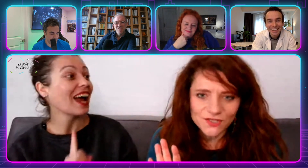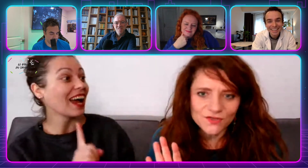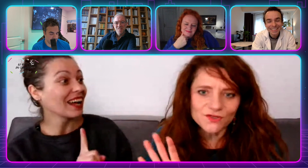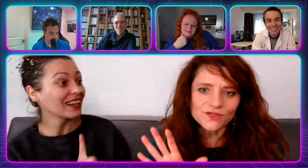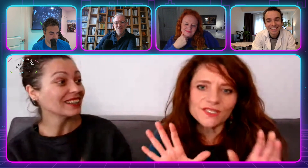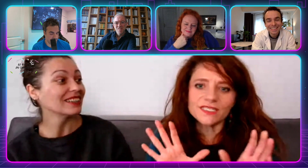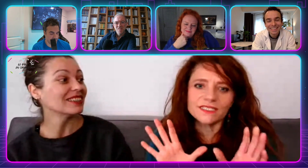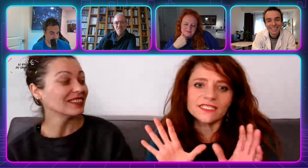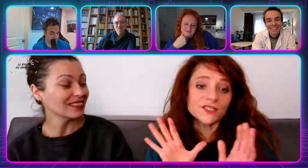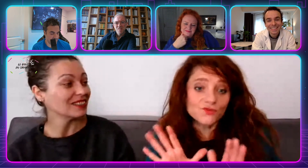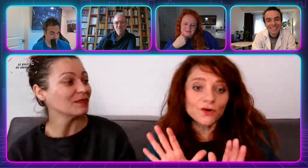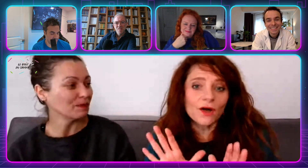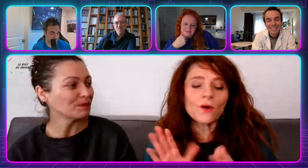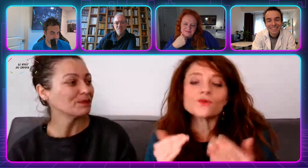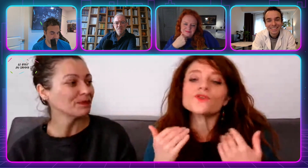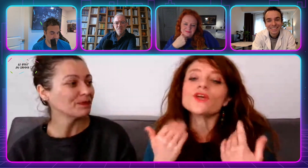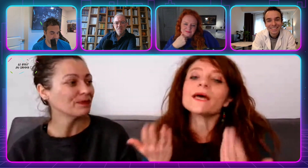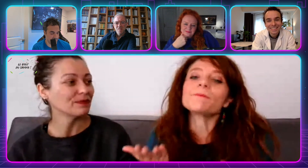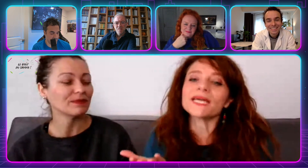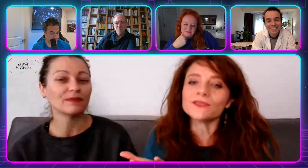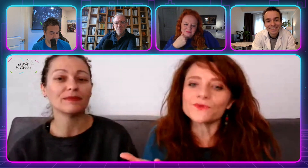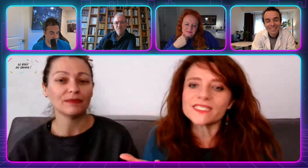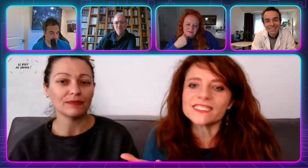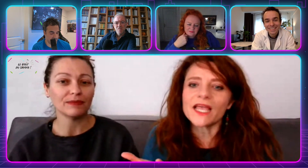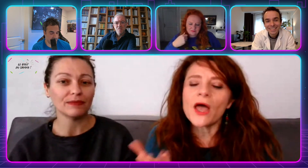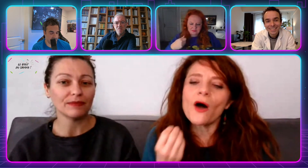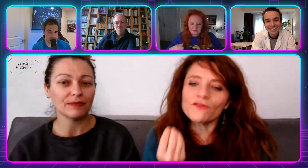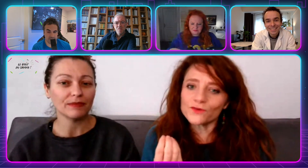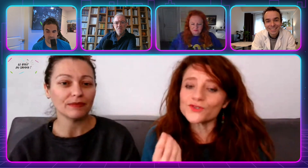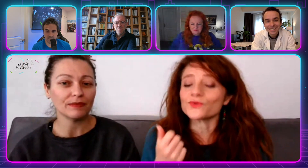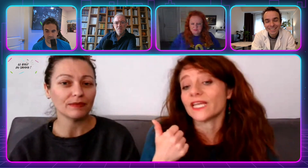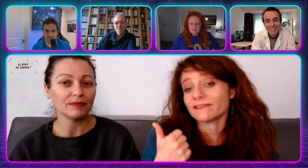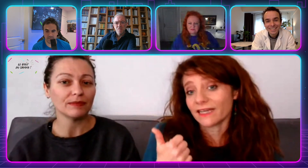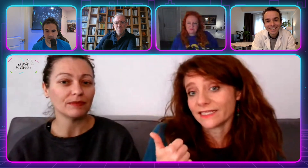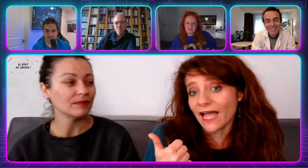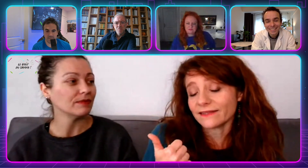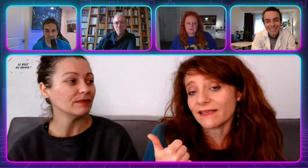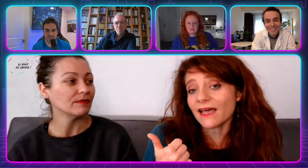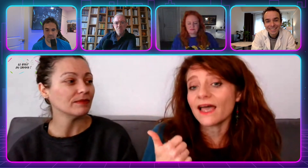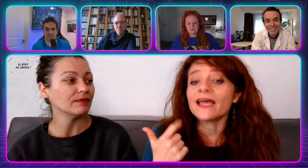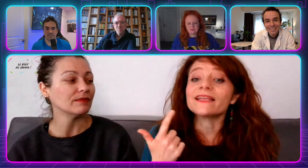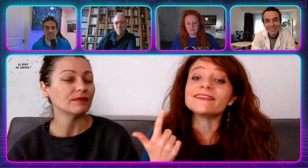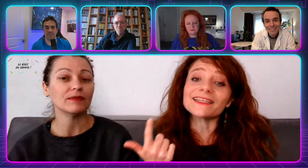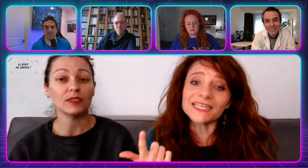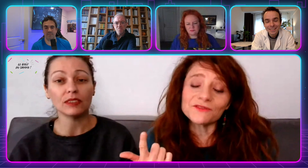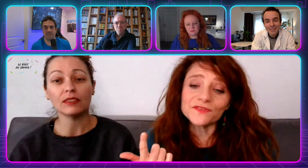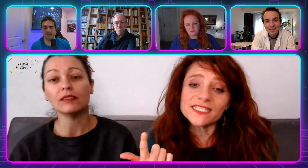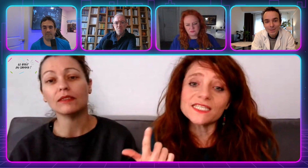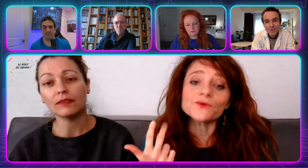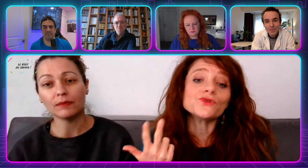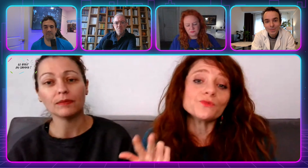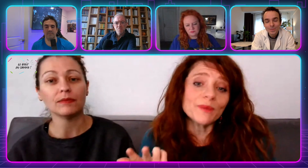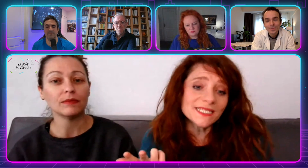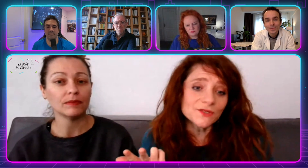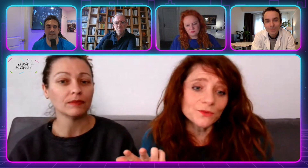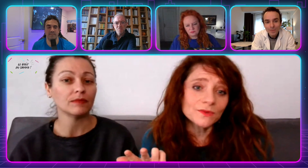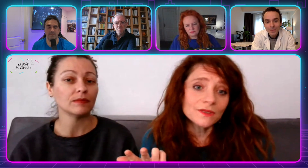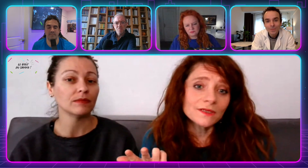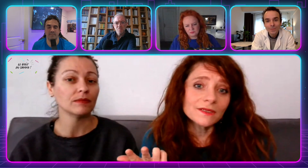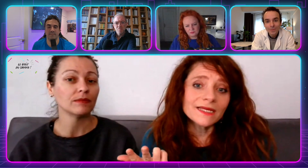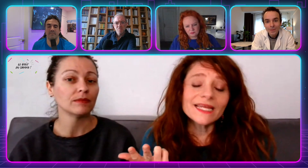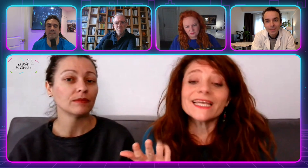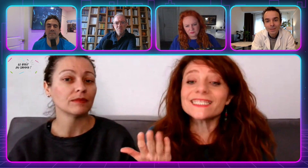caractéristique des sourds. On se donne un prénom signe en fonction d'un trait de caractère, d'un trait physique ou d'une